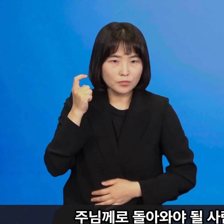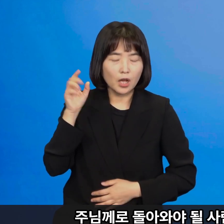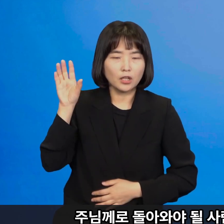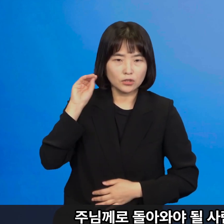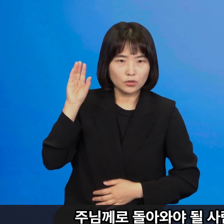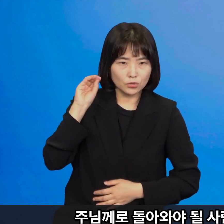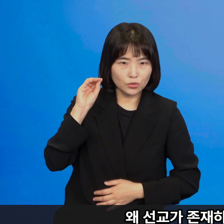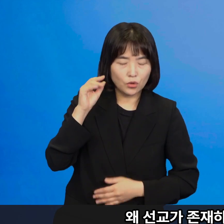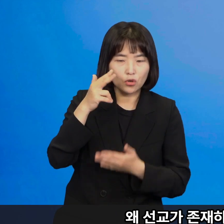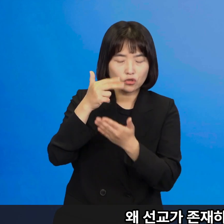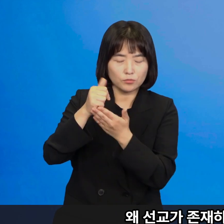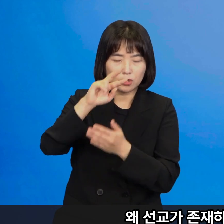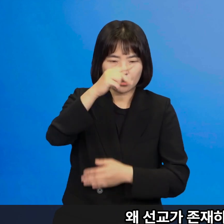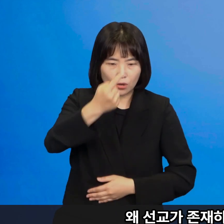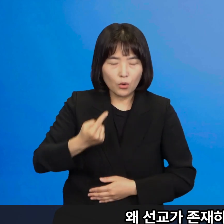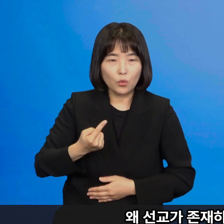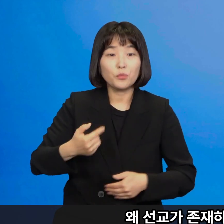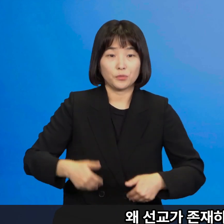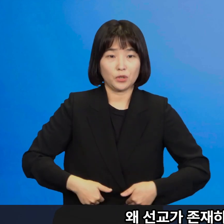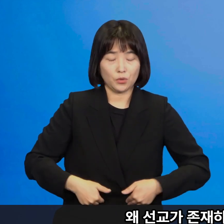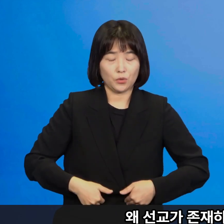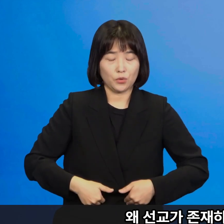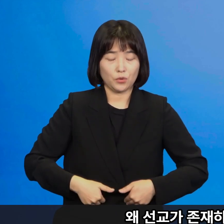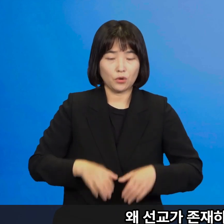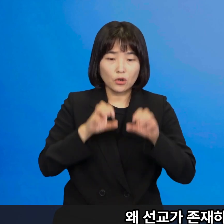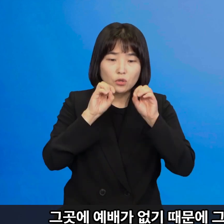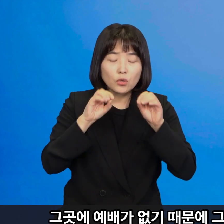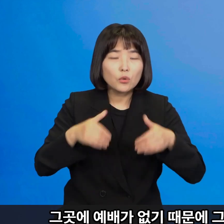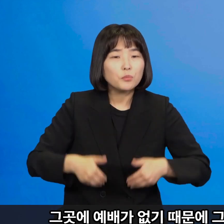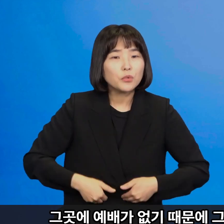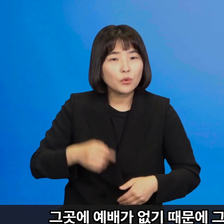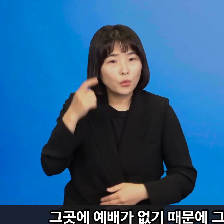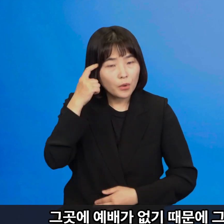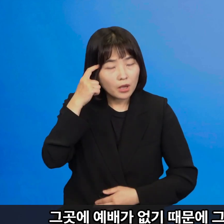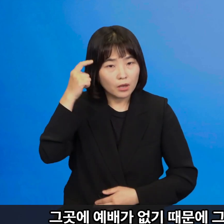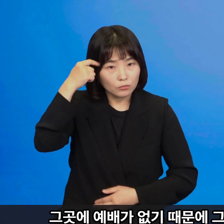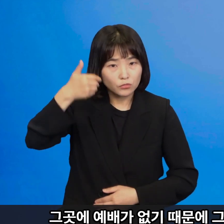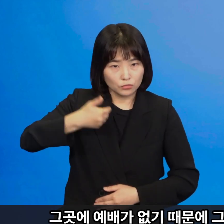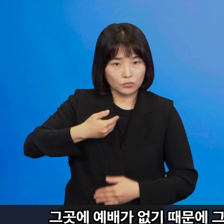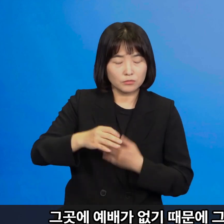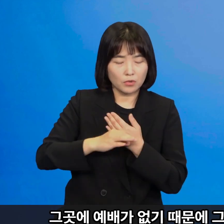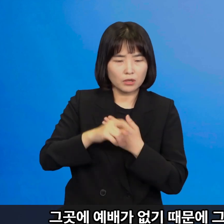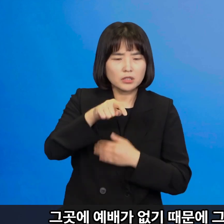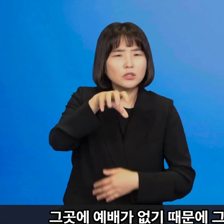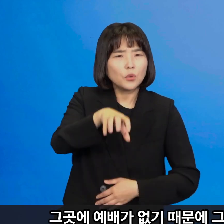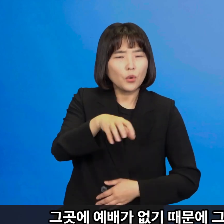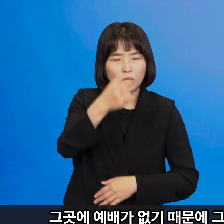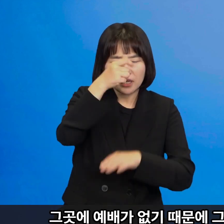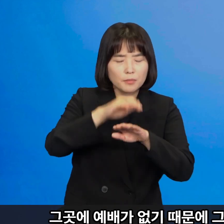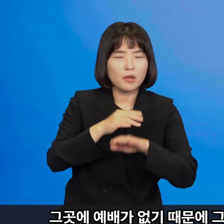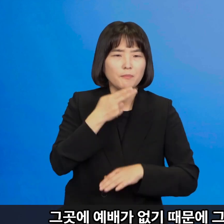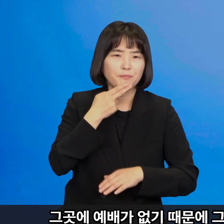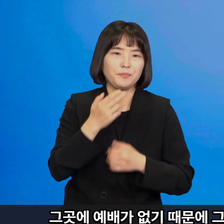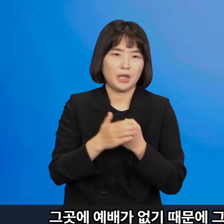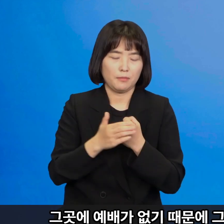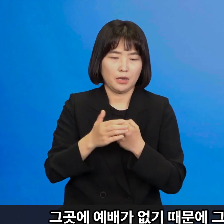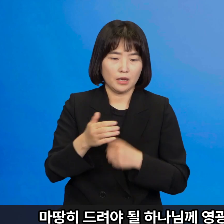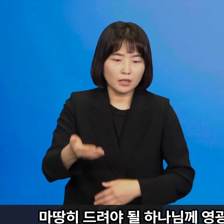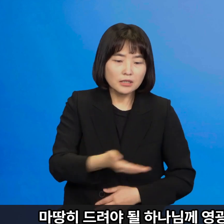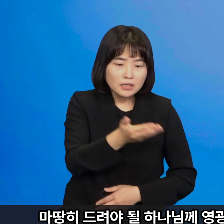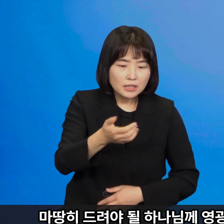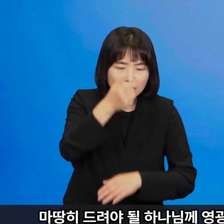때문에 그렇습니다. 왜 선교가 존재하냐라고 물으신다면 그곳에 예배가 없기 때문에, 그분들이 예배를 하지 않기